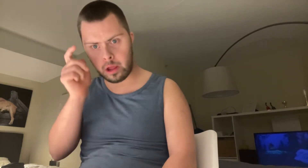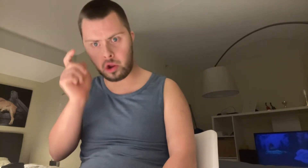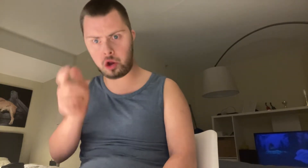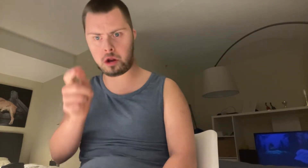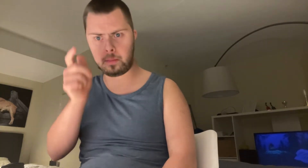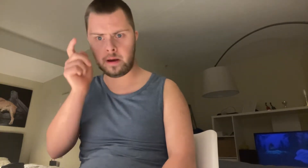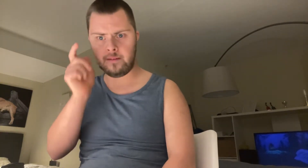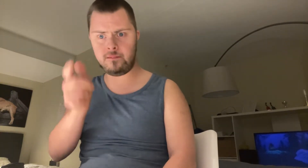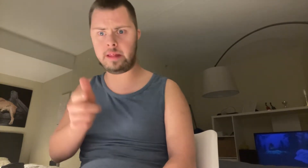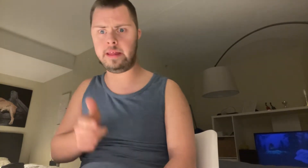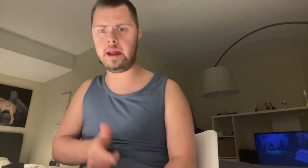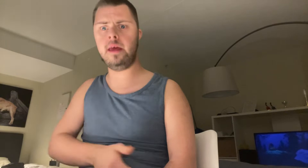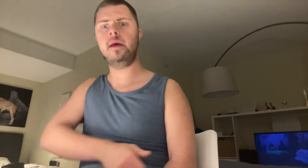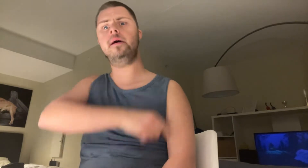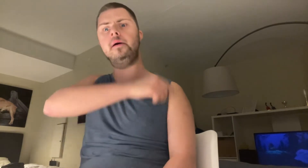Alla YouTube-vänner